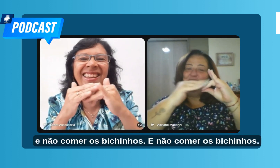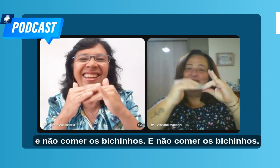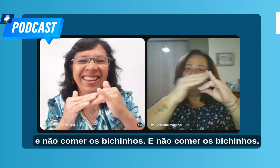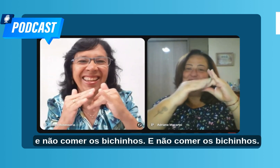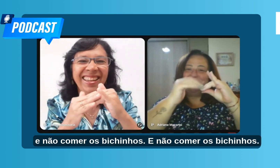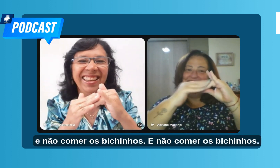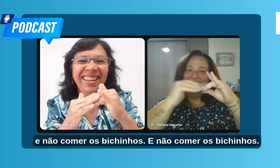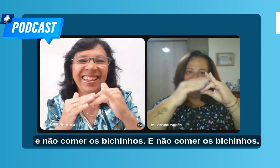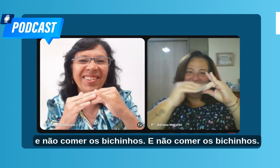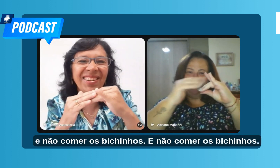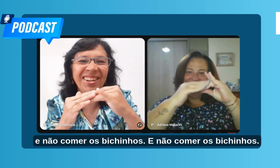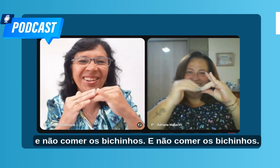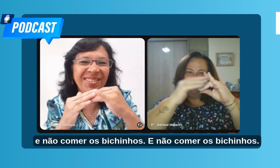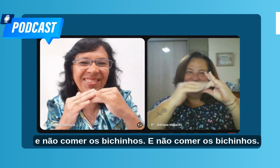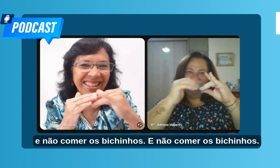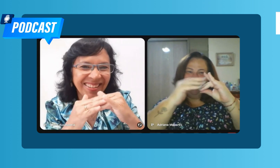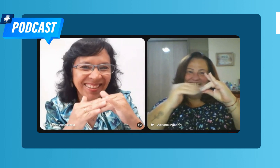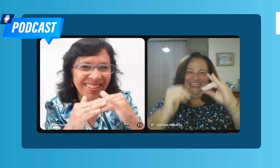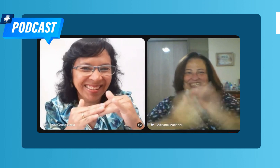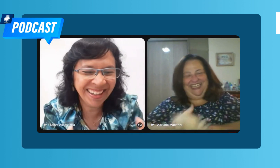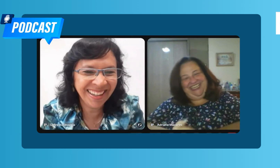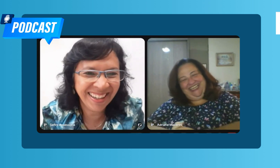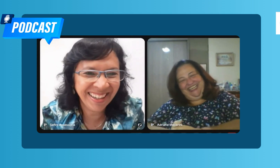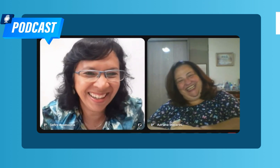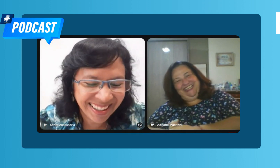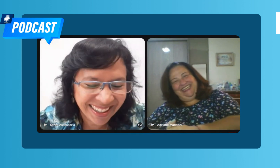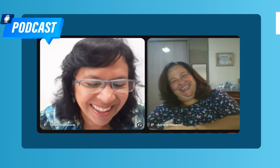os E bichinhos. não comer os bichinhos.